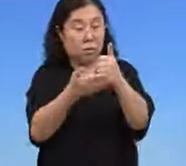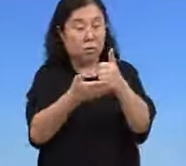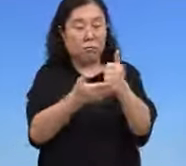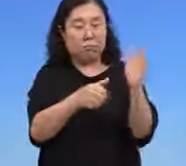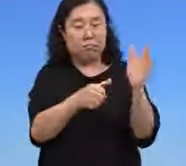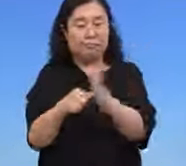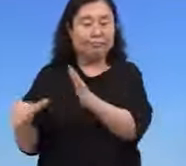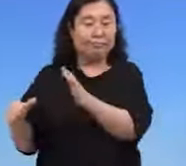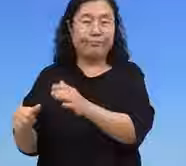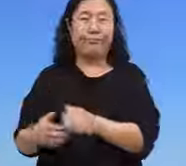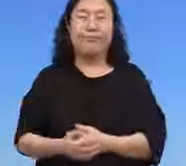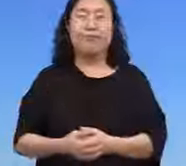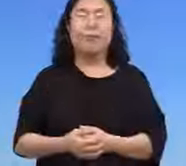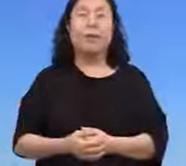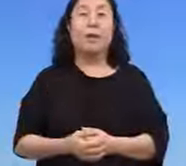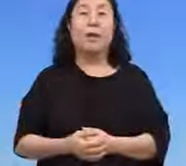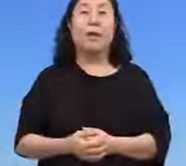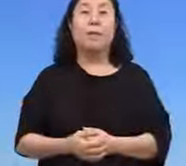추천했는데 떨어뜨리더라고요.